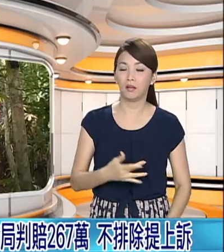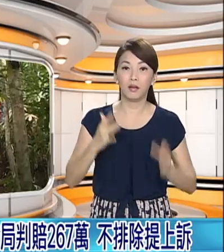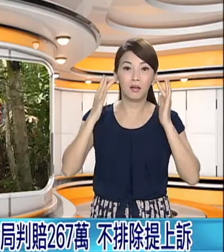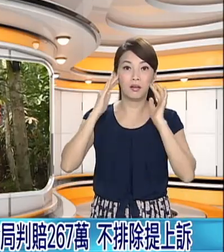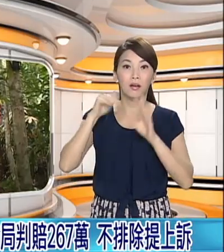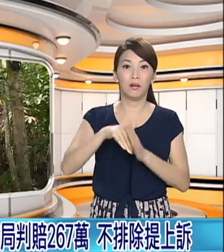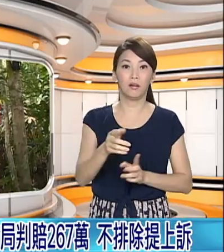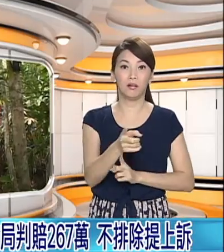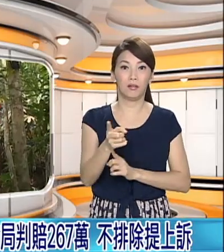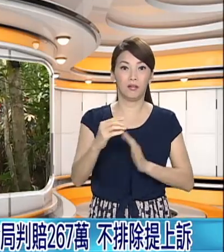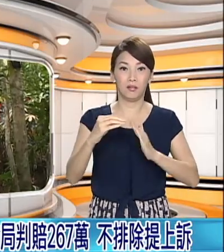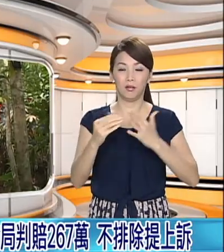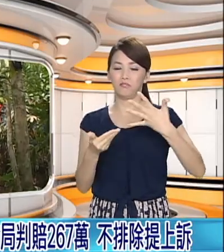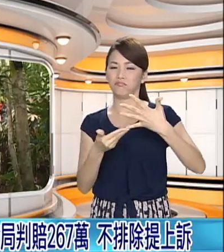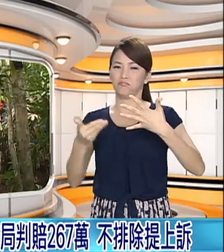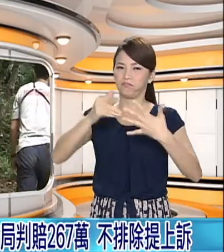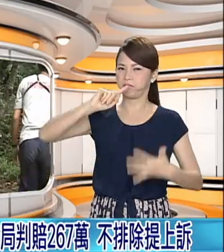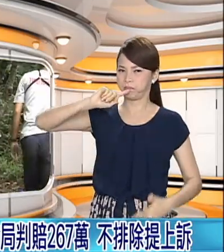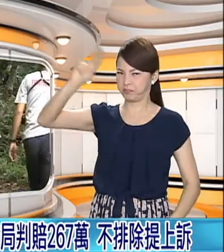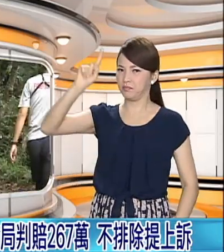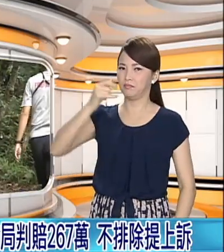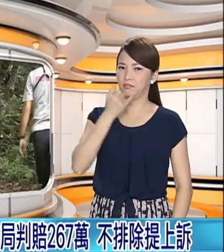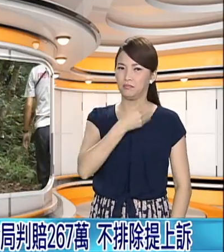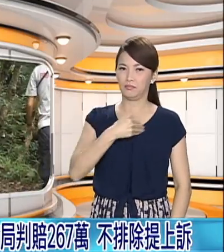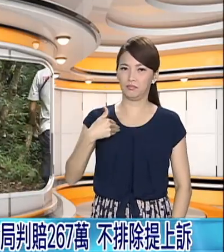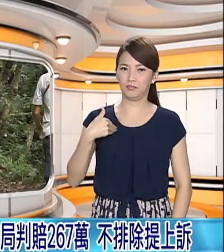心。南投消防局不排除要上诉。